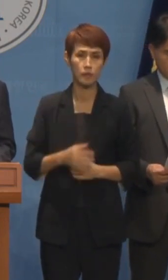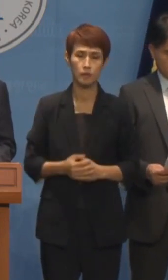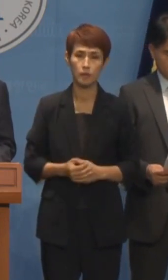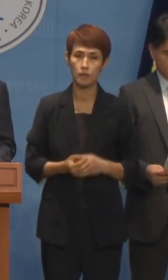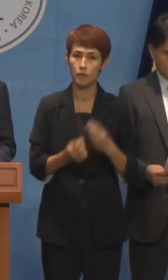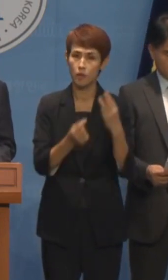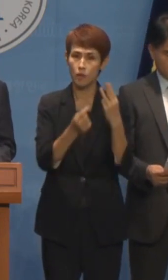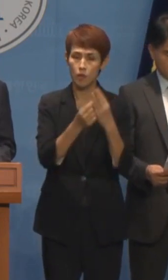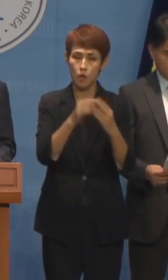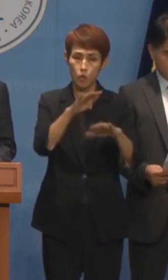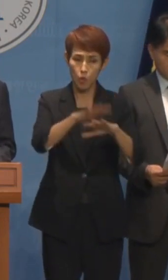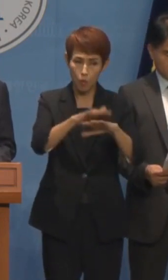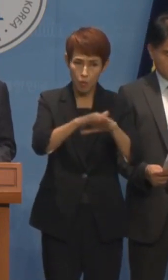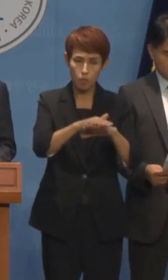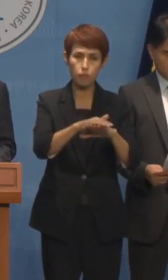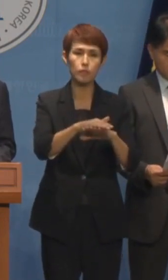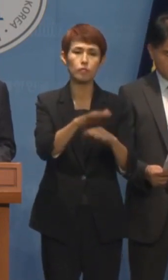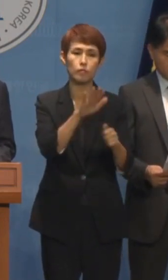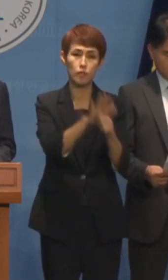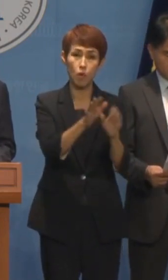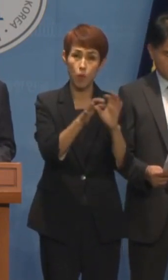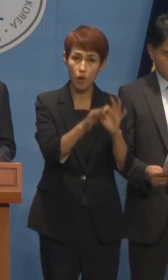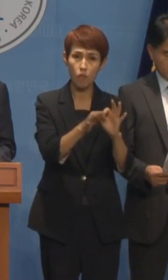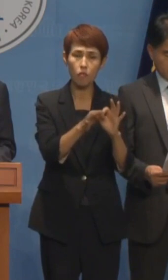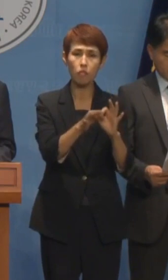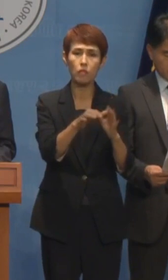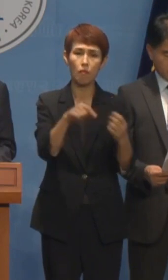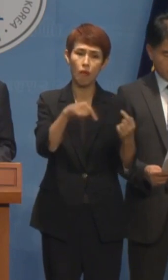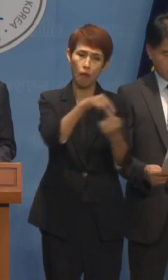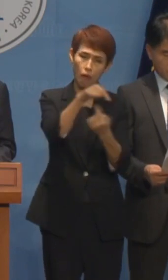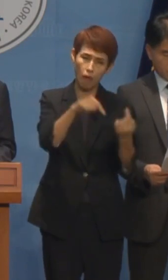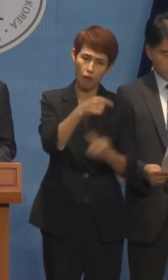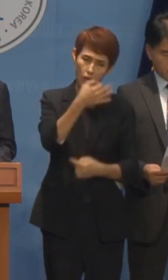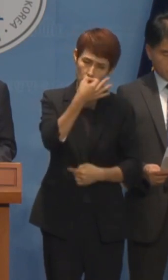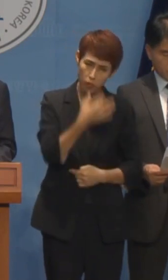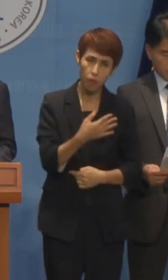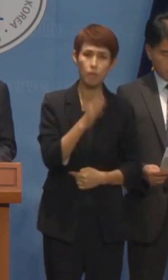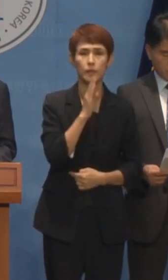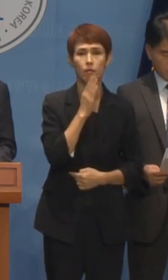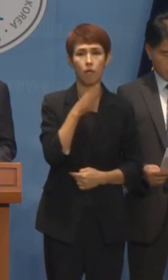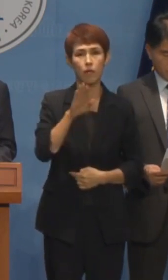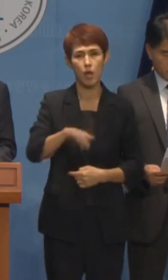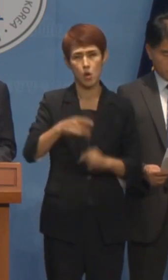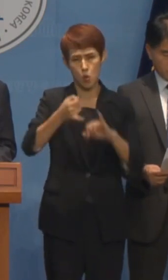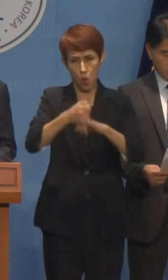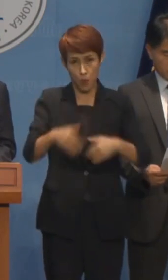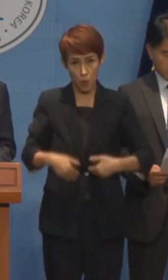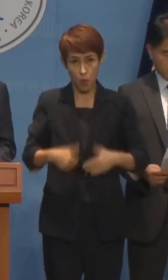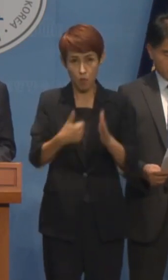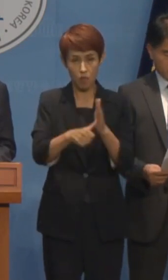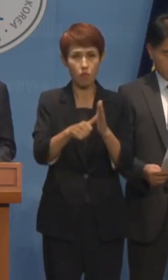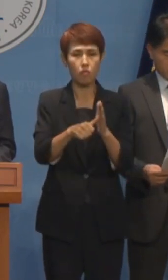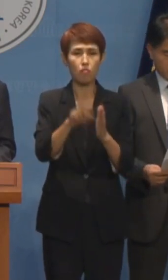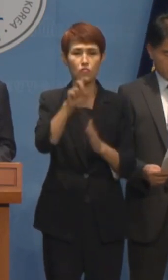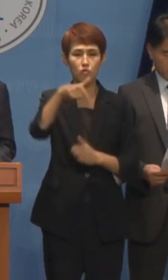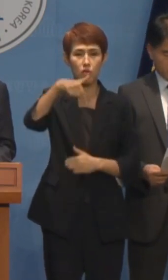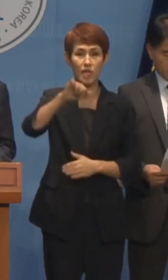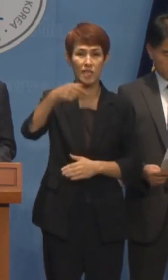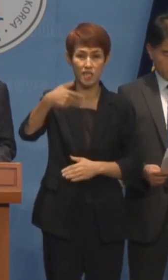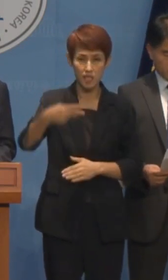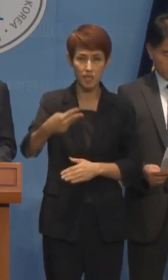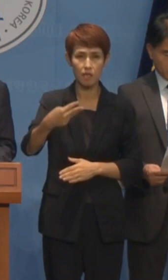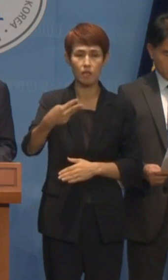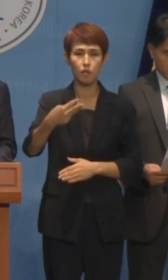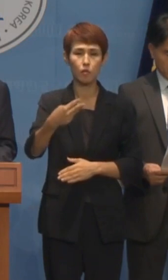셋째, 농업 생산비 급등으로 농업 경영 위기가 심각함에도 필수 농자재인 무기질 비료,